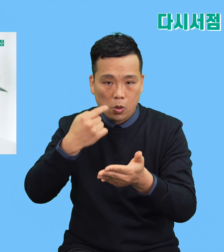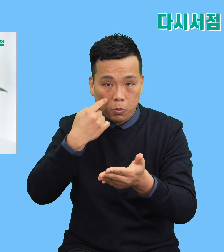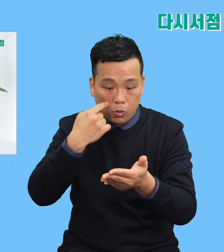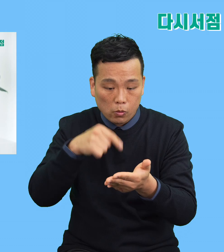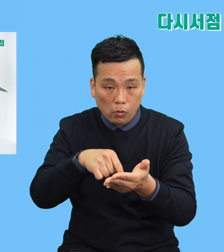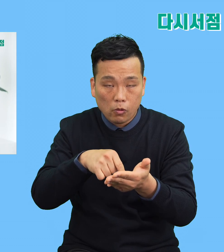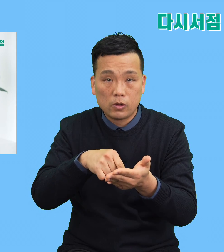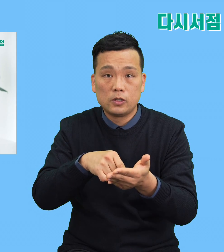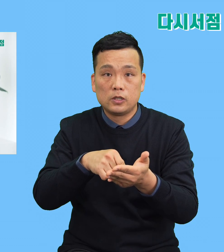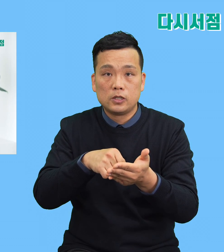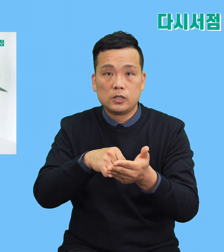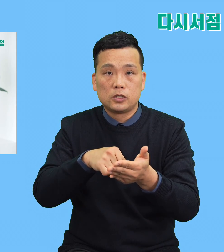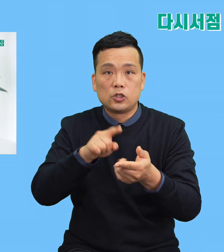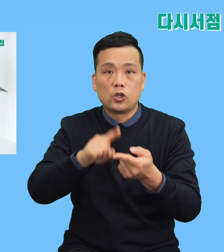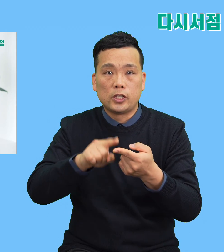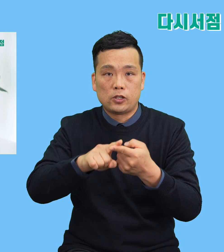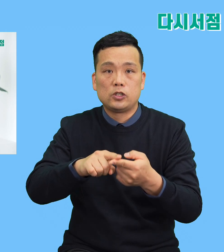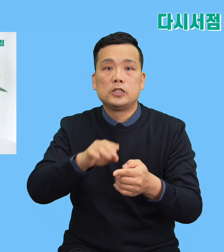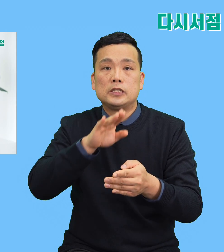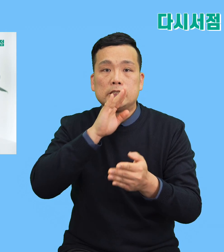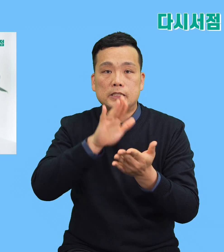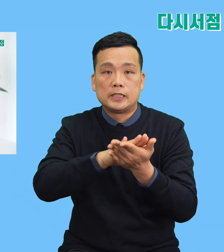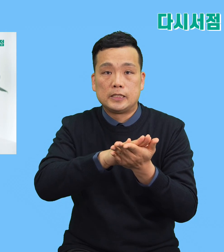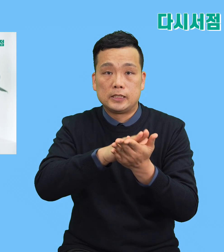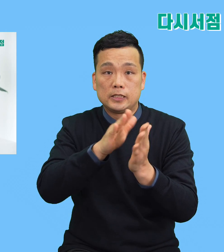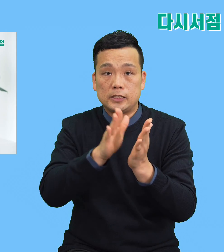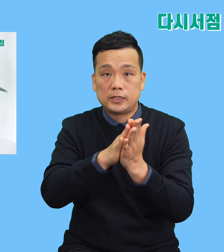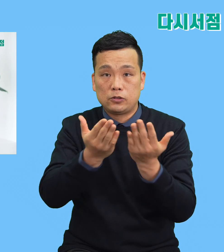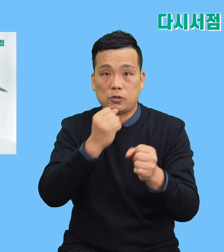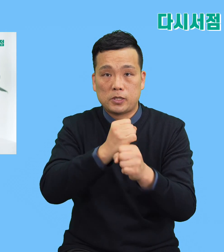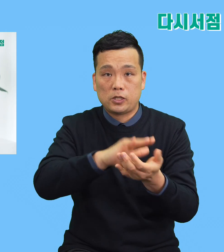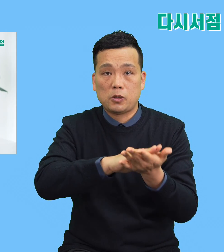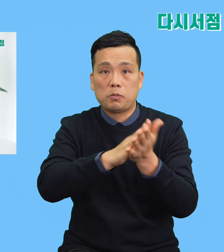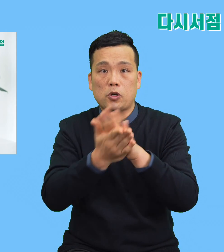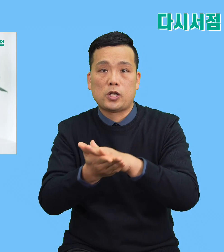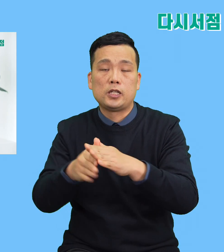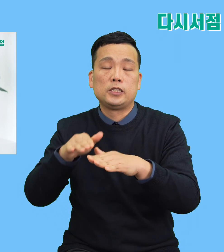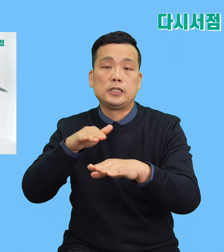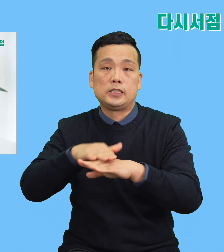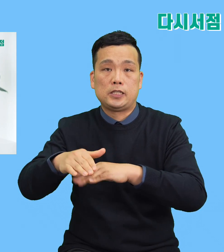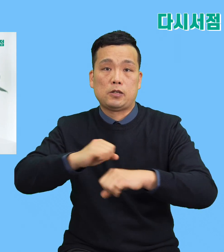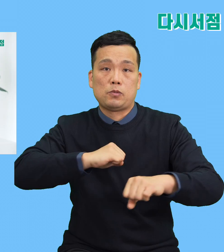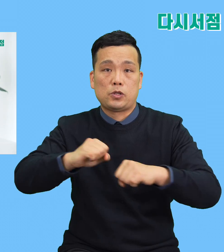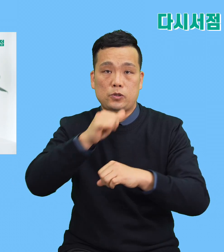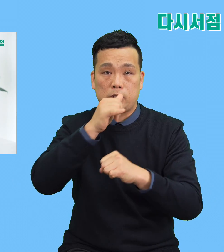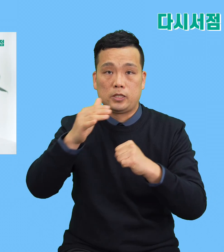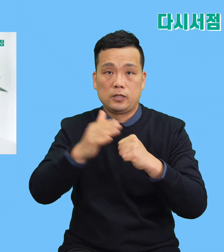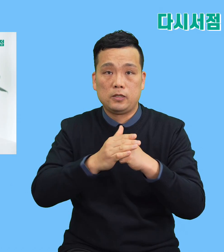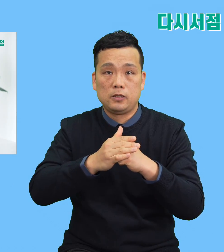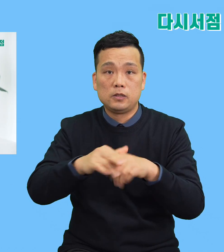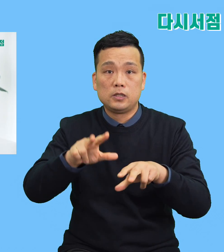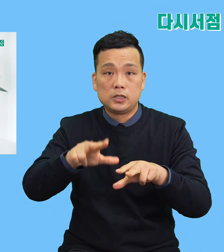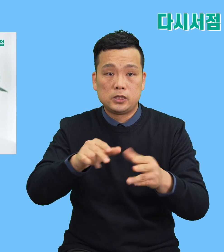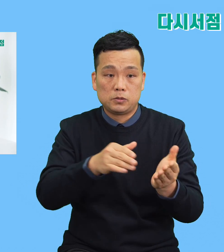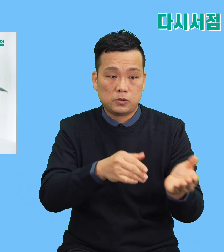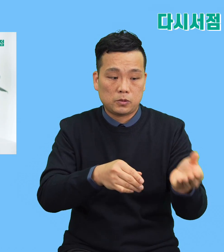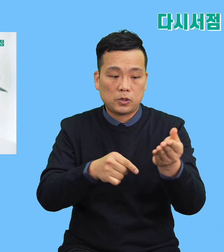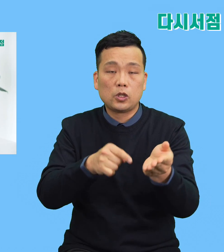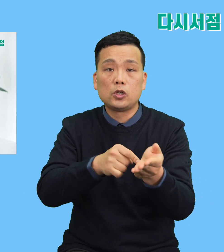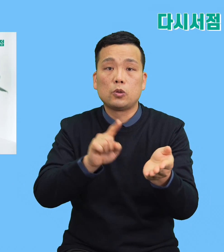그러니까 그 숨을 불어넣는 일을 하는 프로젝트이기 때문에 저희가 지금 이